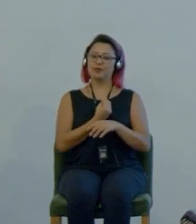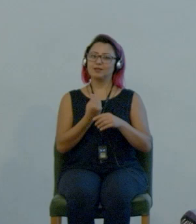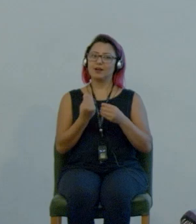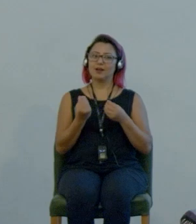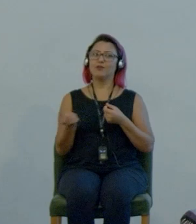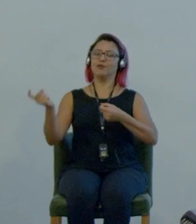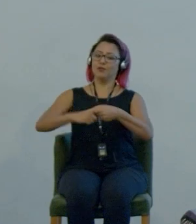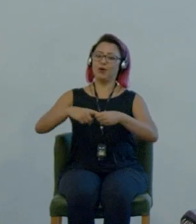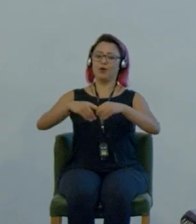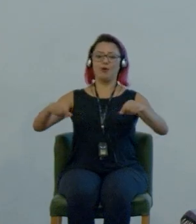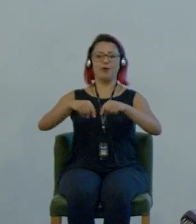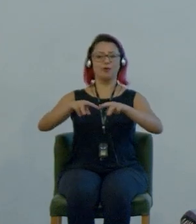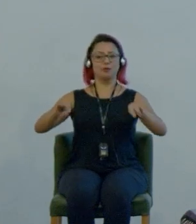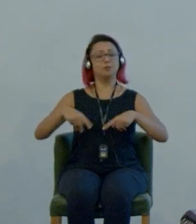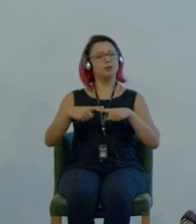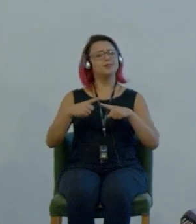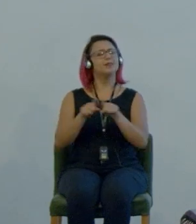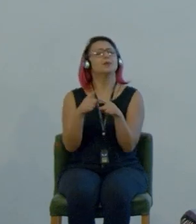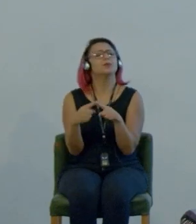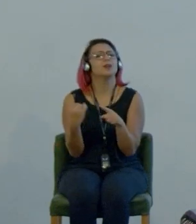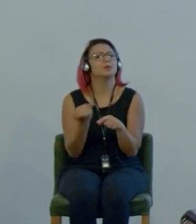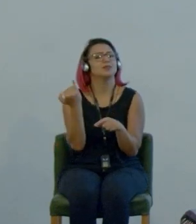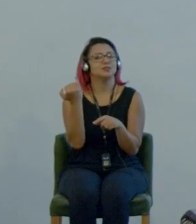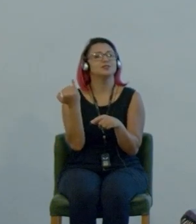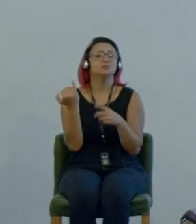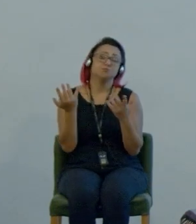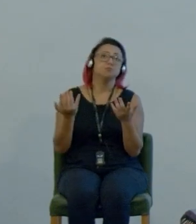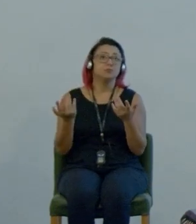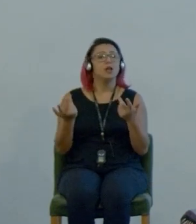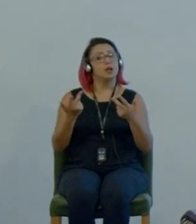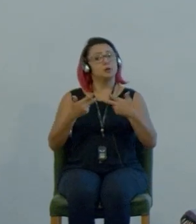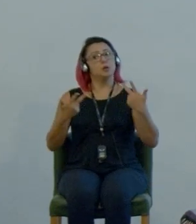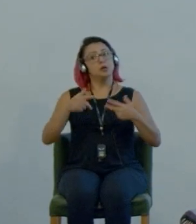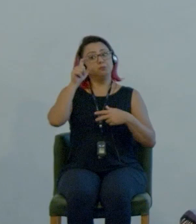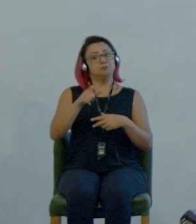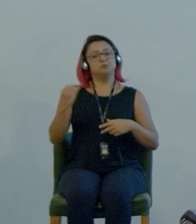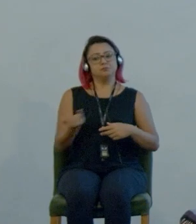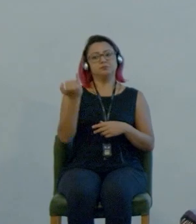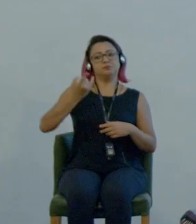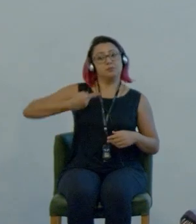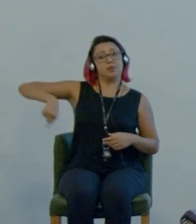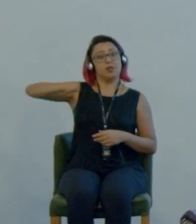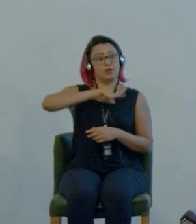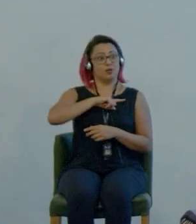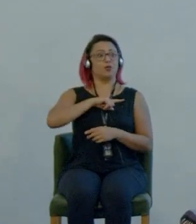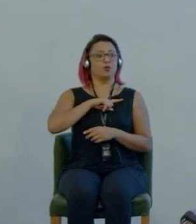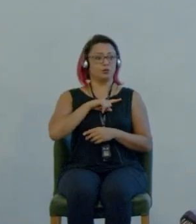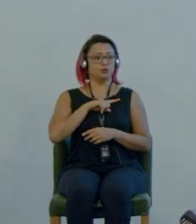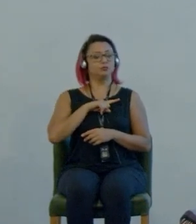c'est important de les repeupler? Et ça, c'est quelque chose qui est très important pour nous parce que c'est une espèce